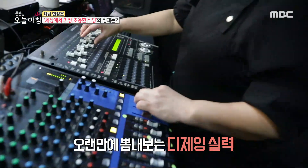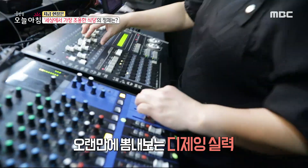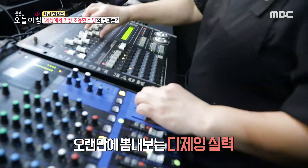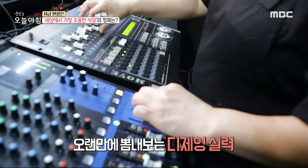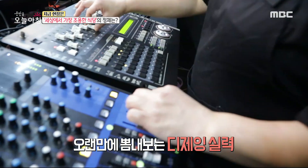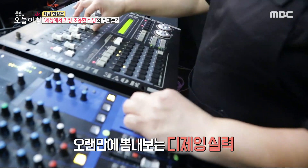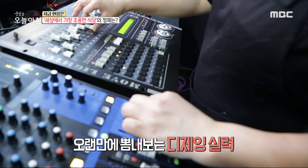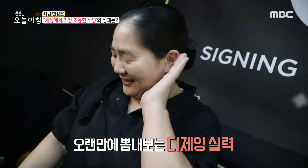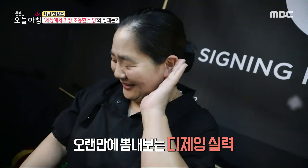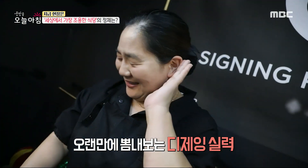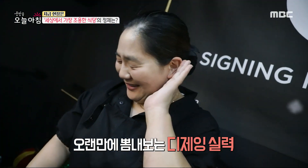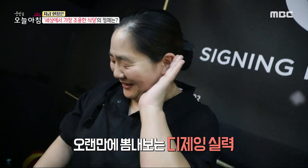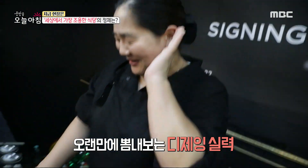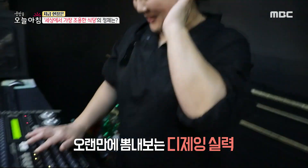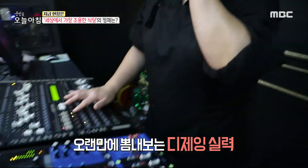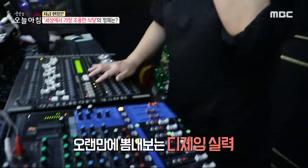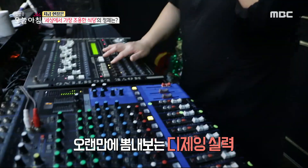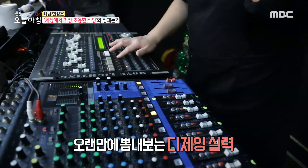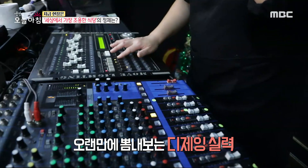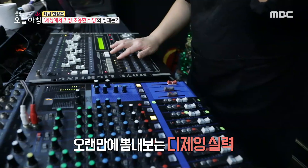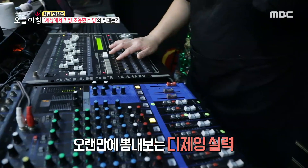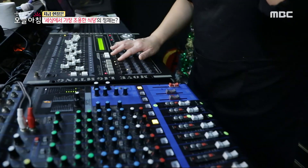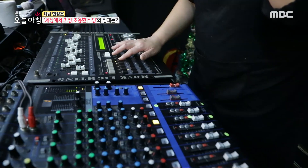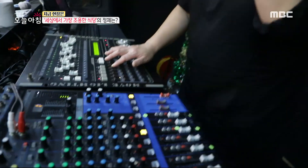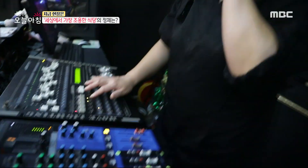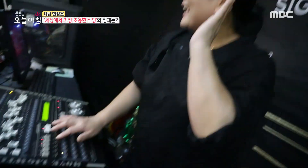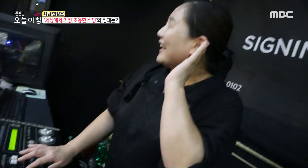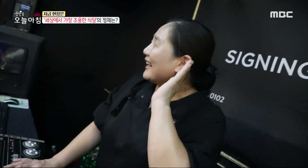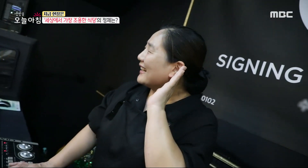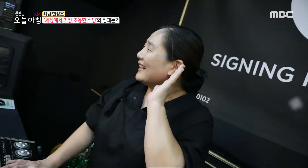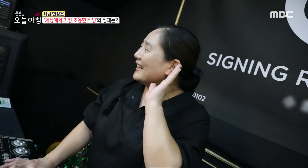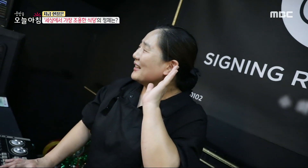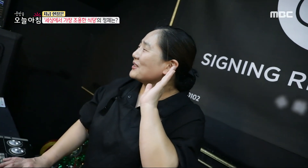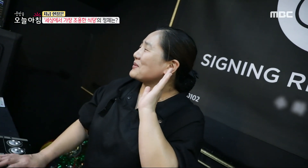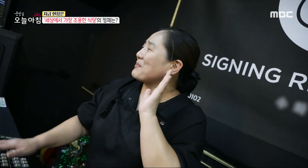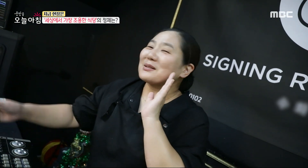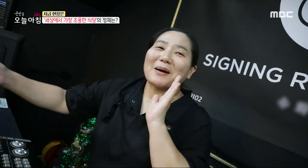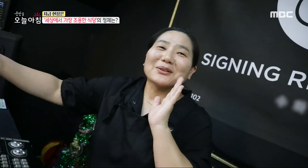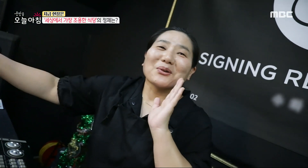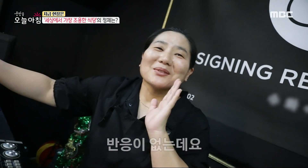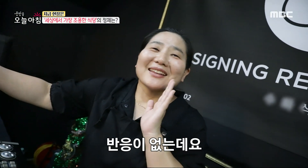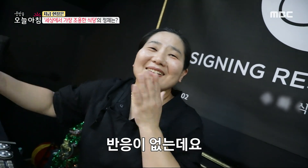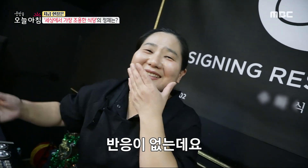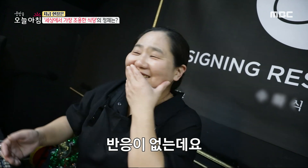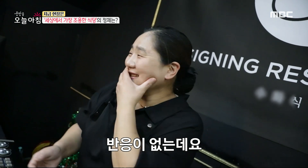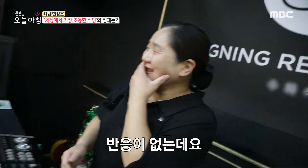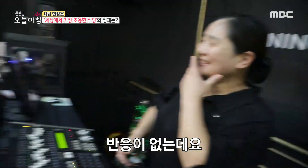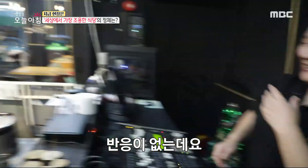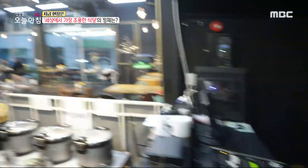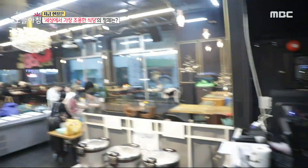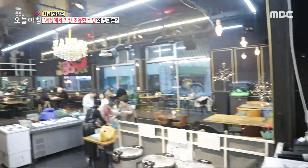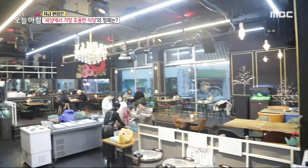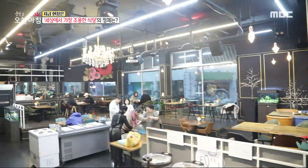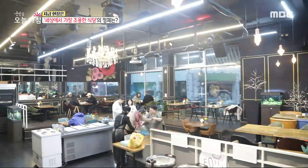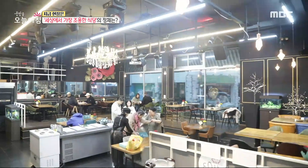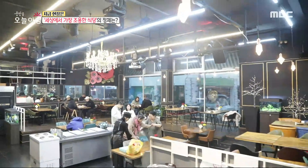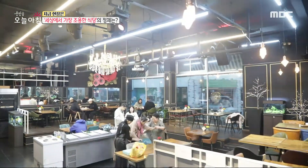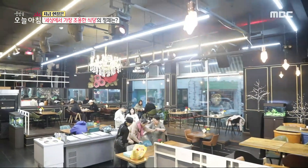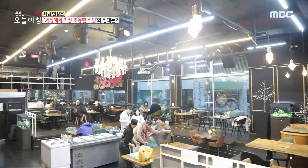겁니다. 저게 왜 있어요? 네, 우리 사장님 오랜만에 디제잉 실력을 좀 뽐내보나요? 다들 반응이 없는데요? 그냥 사장님만